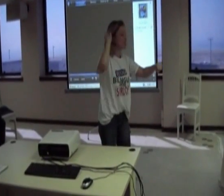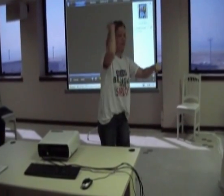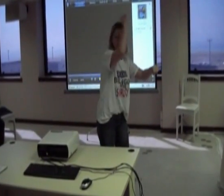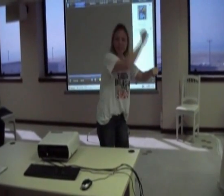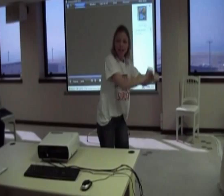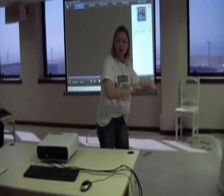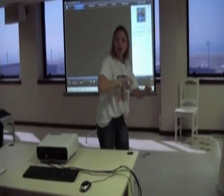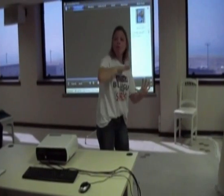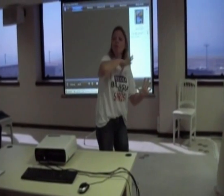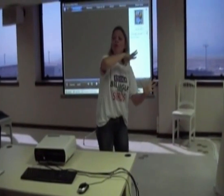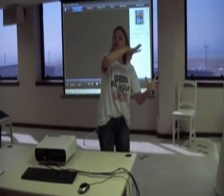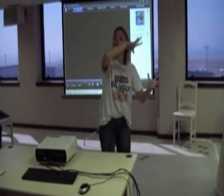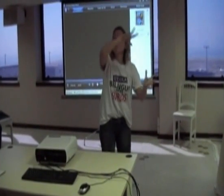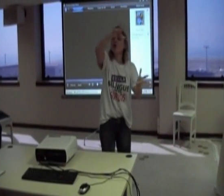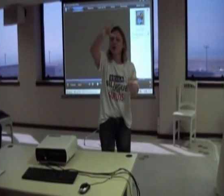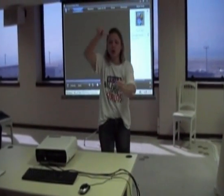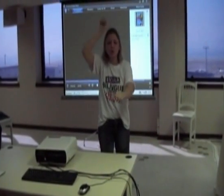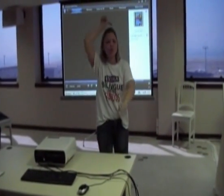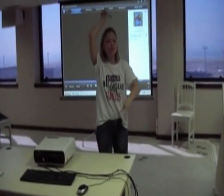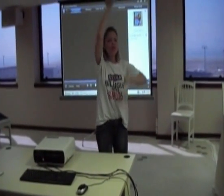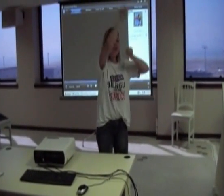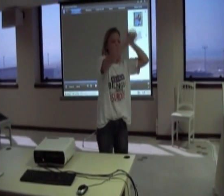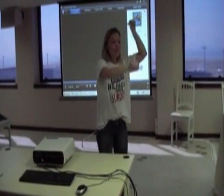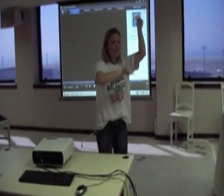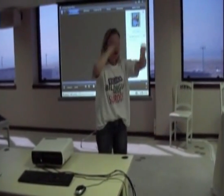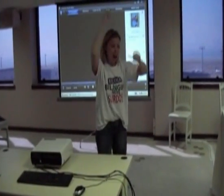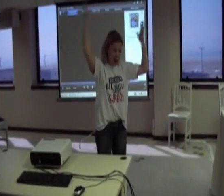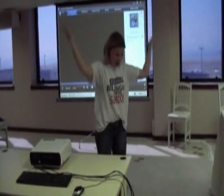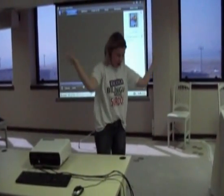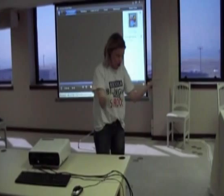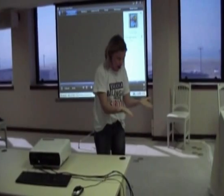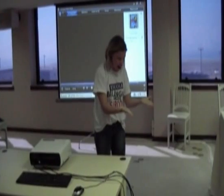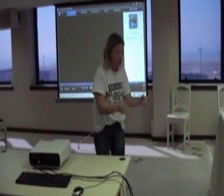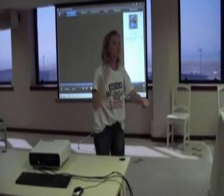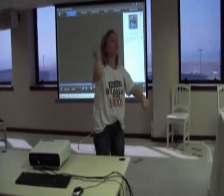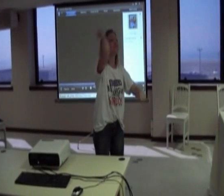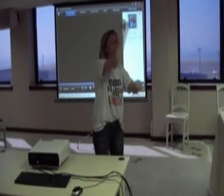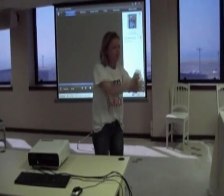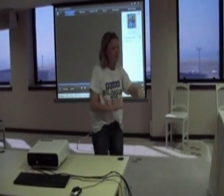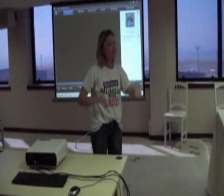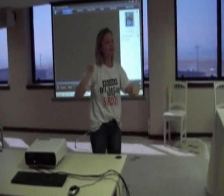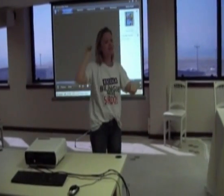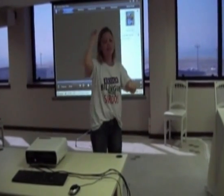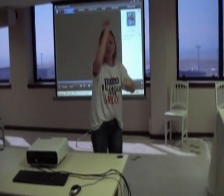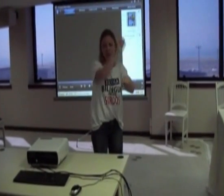Esperamos que o mundo mude agora. De novo, esperamos